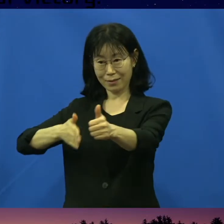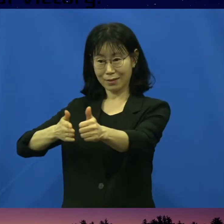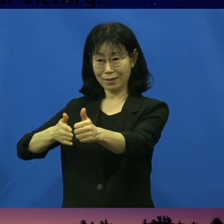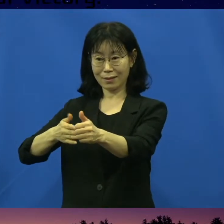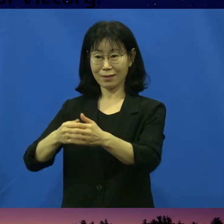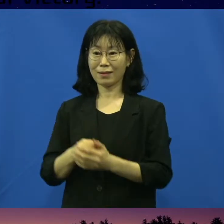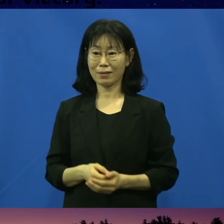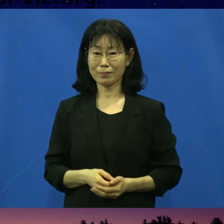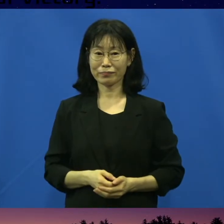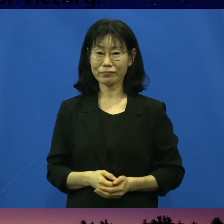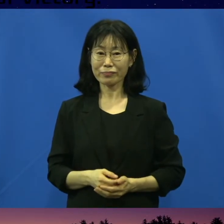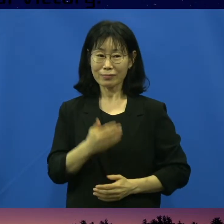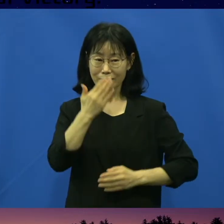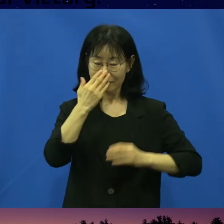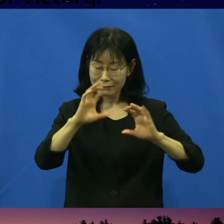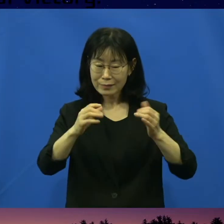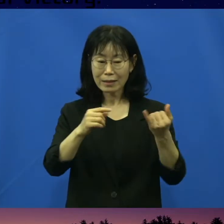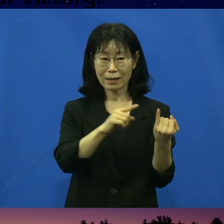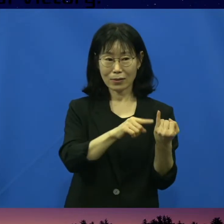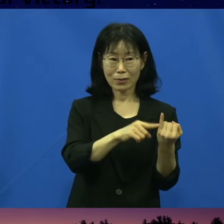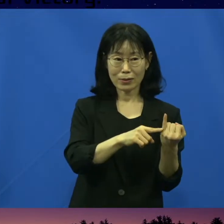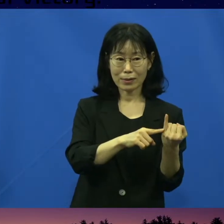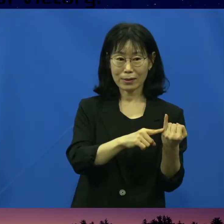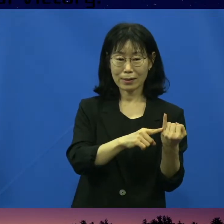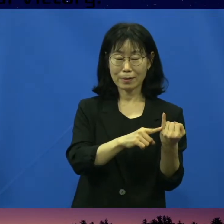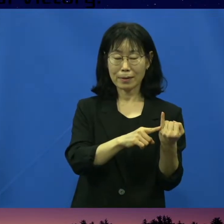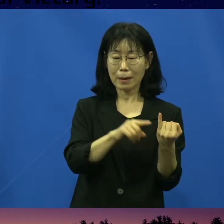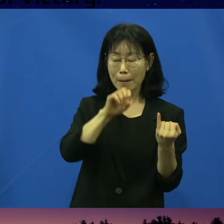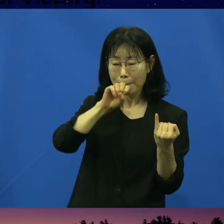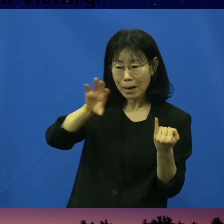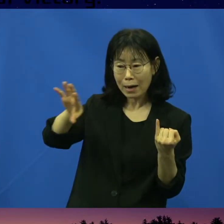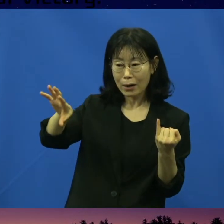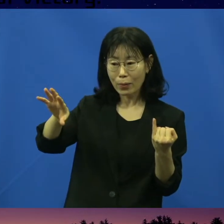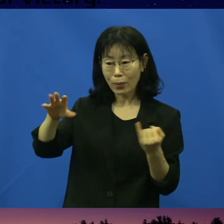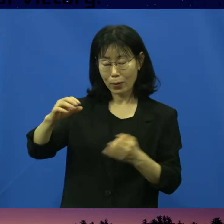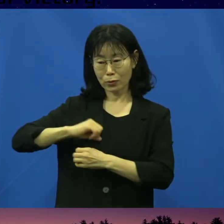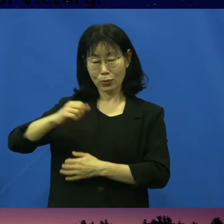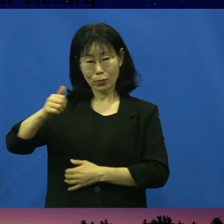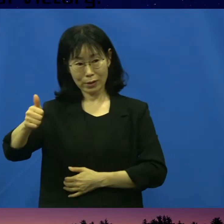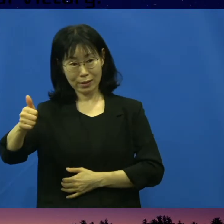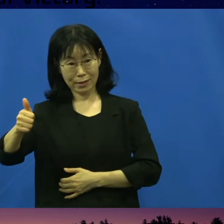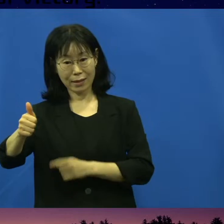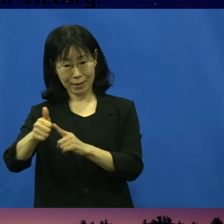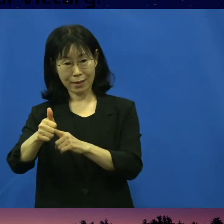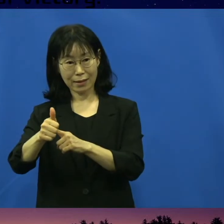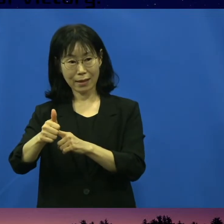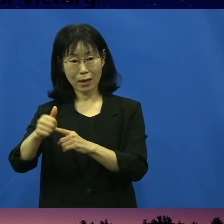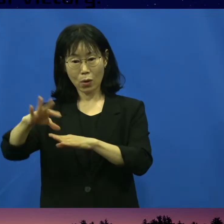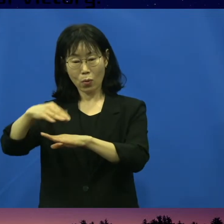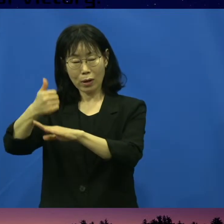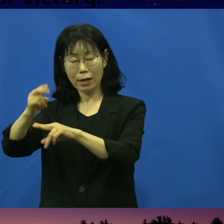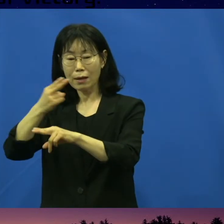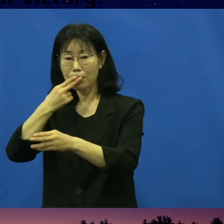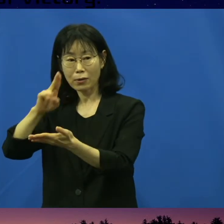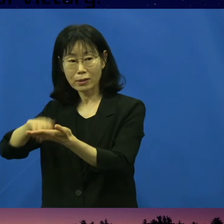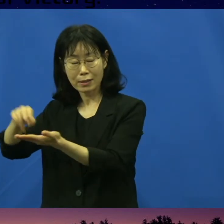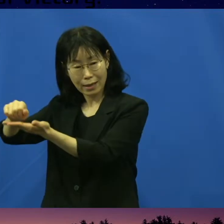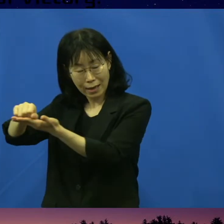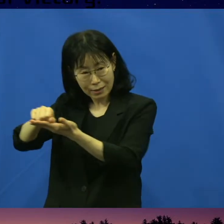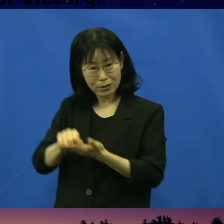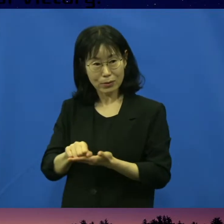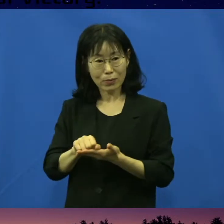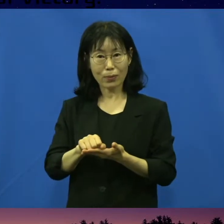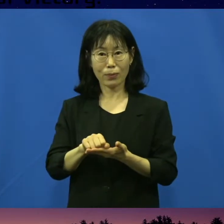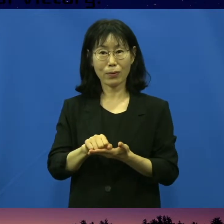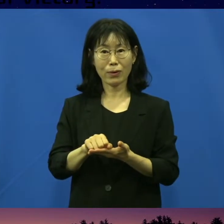여러분, 소녀의 말을 듣고 나만이 이제 왕의 편지를 들고 이스라엘 왕을 찾아가는 장면이에요. 4절에 보면 나만이 들어가서